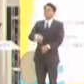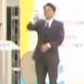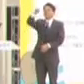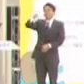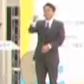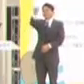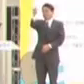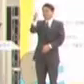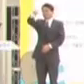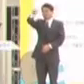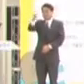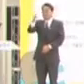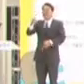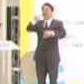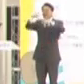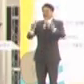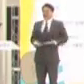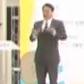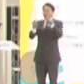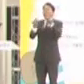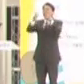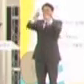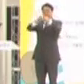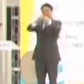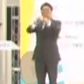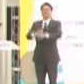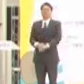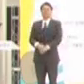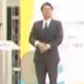윤효석 자원봉사센터장님 참석하셨습니다.